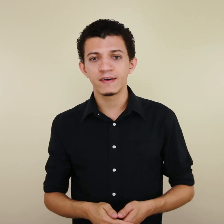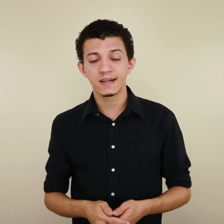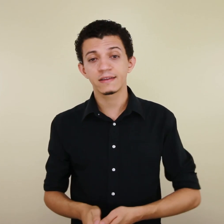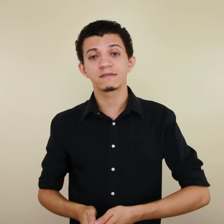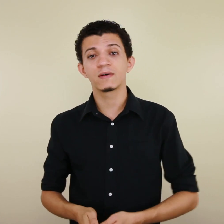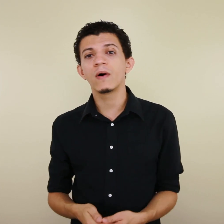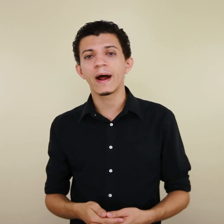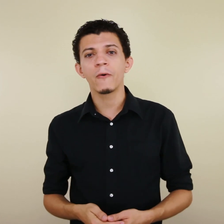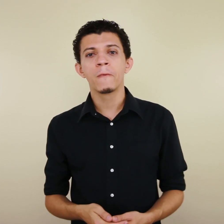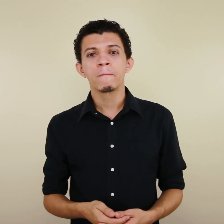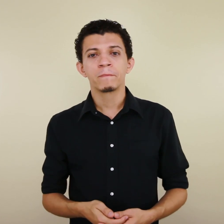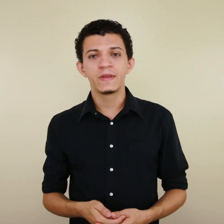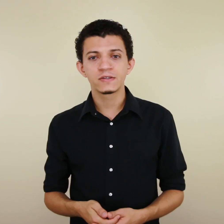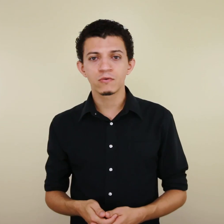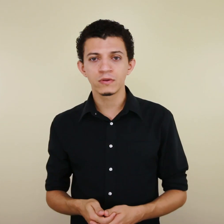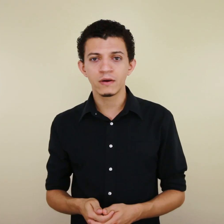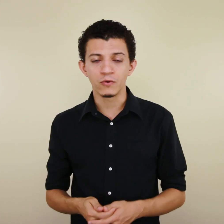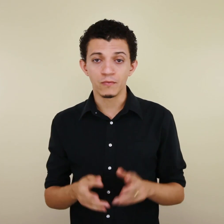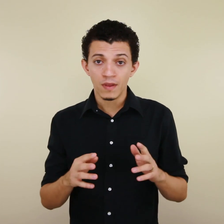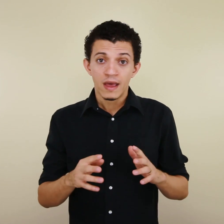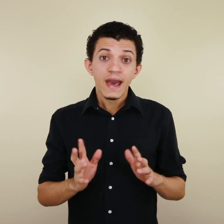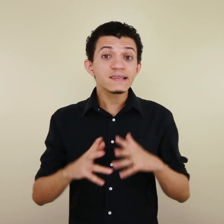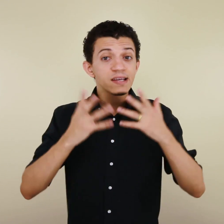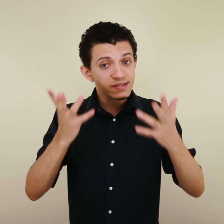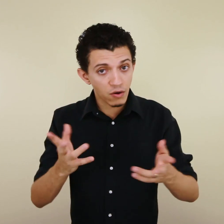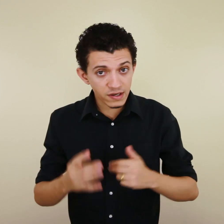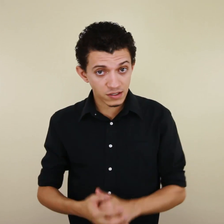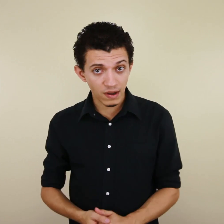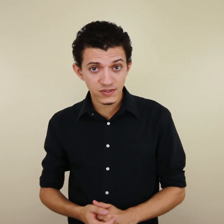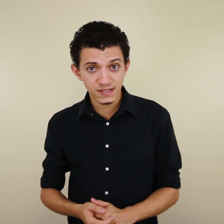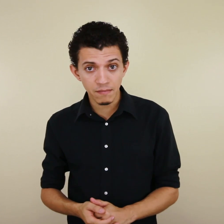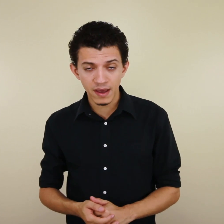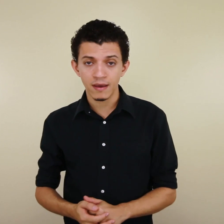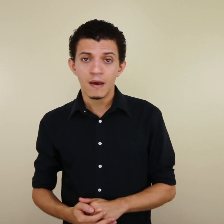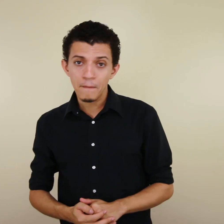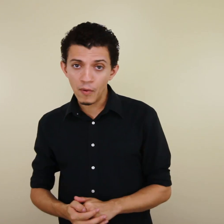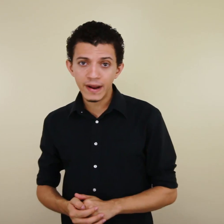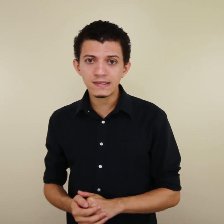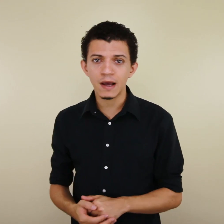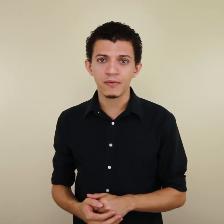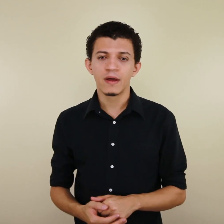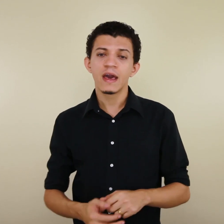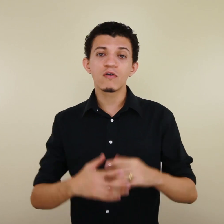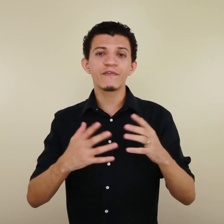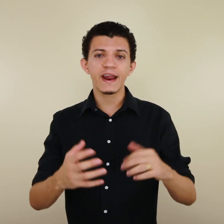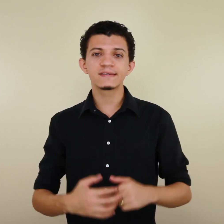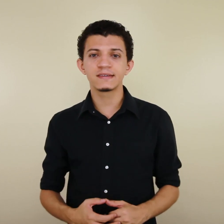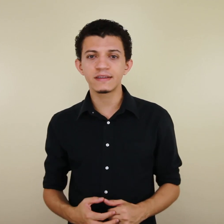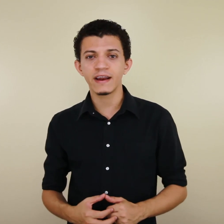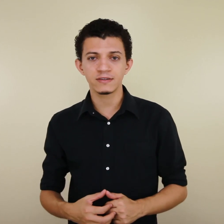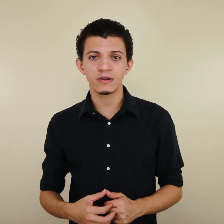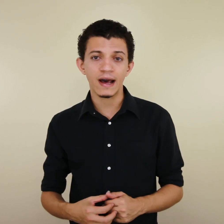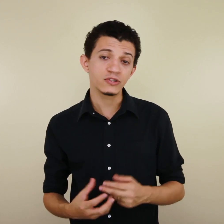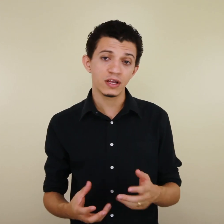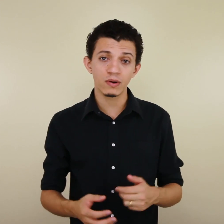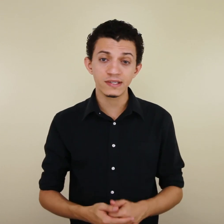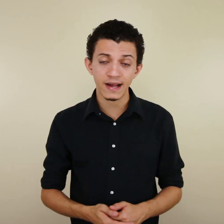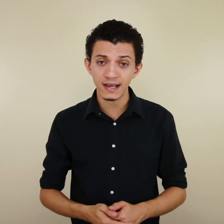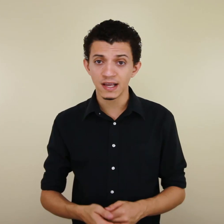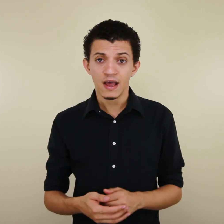fazendo a tradução oral desse conteúdo. Existem outras situações também. Por exemplo, em conferências internacionais de língua de sinais,